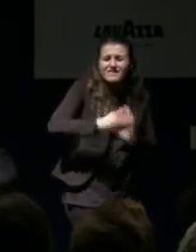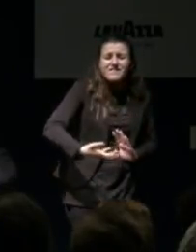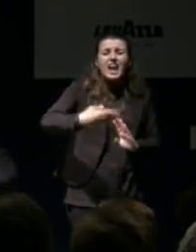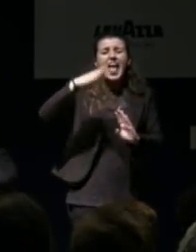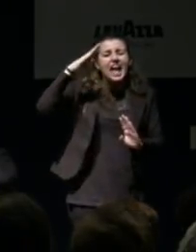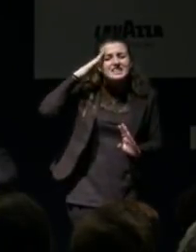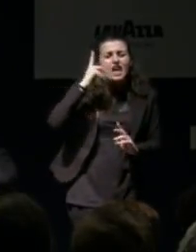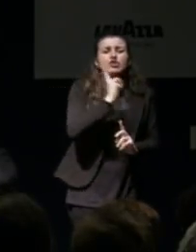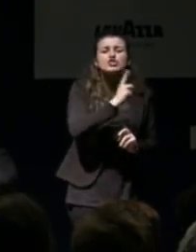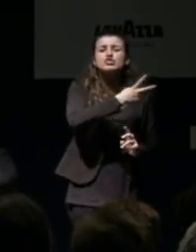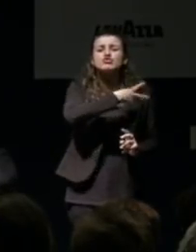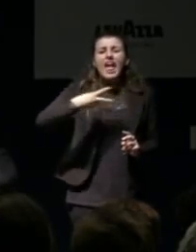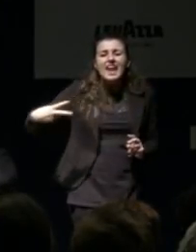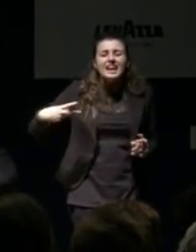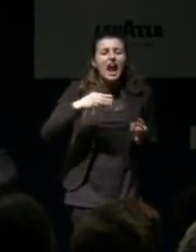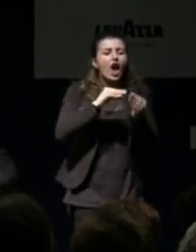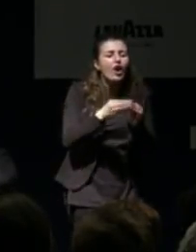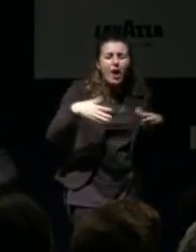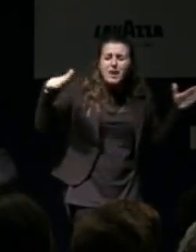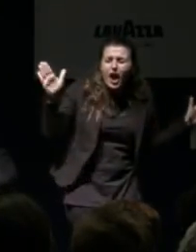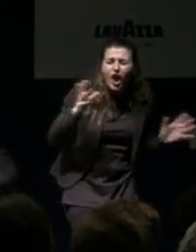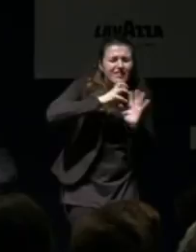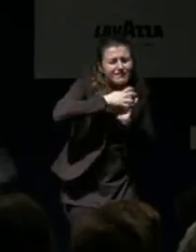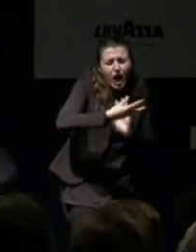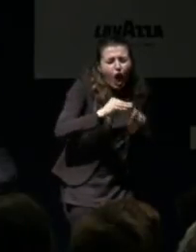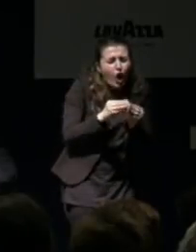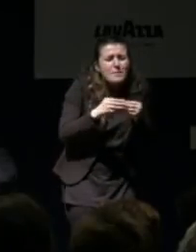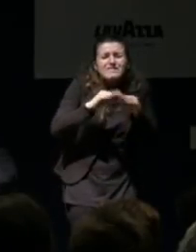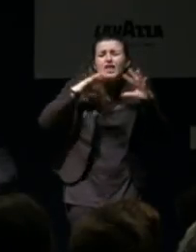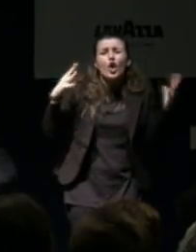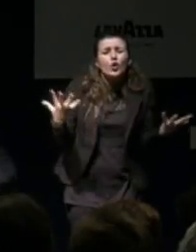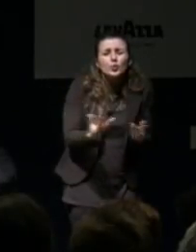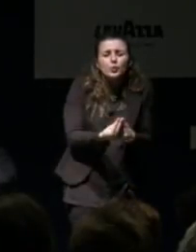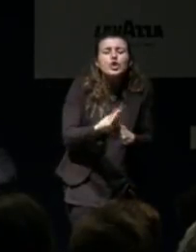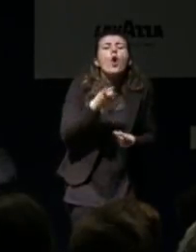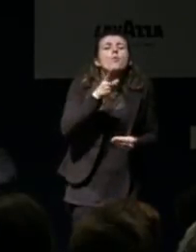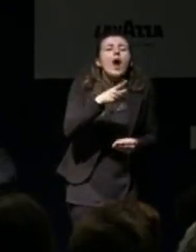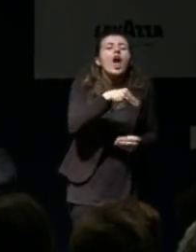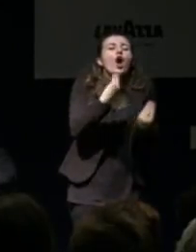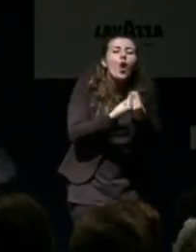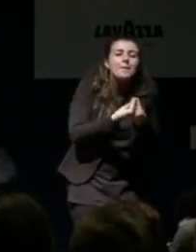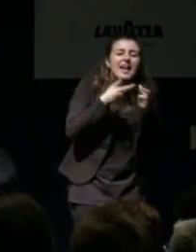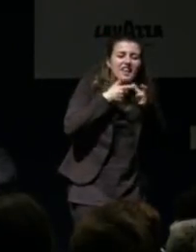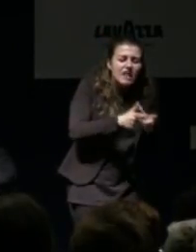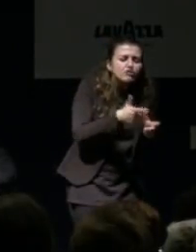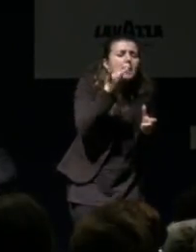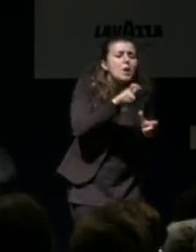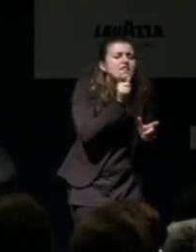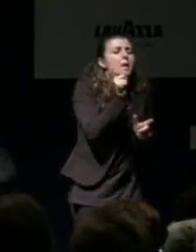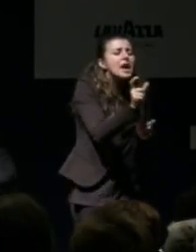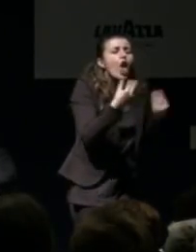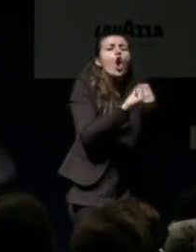loro generali i predoni i loro corpi e come sono fatti i compagni di viaggio e perché a un certo punto lì si chiama compagni